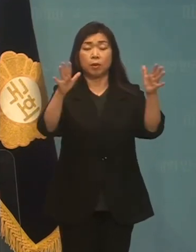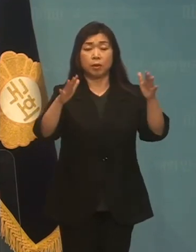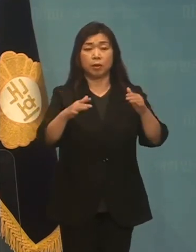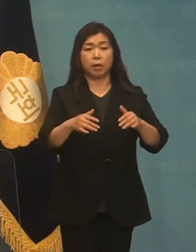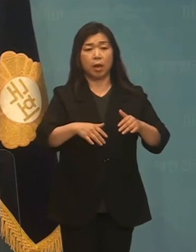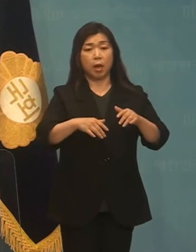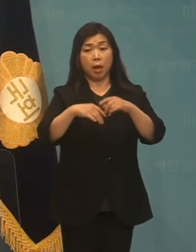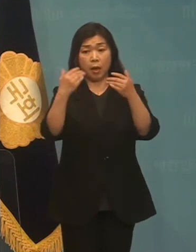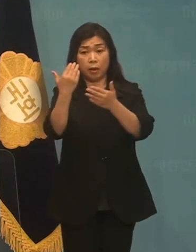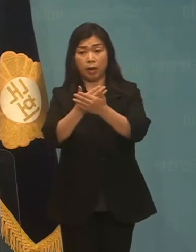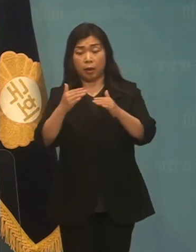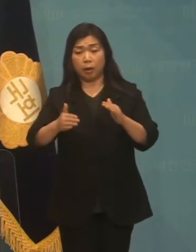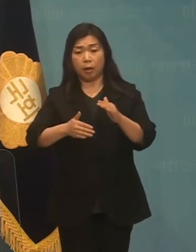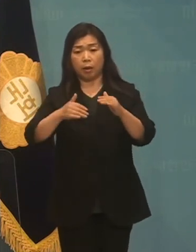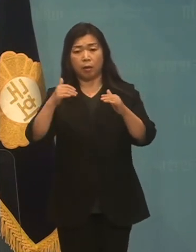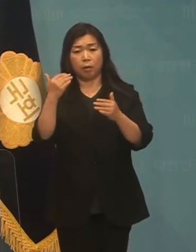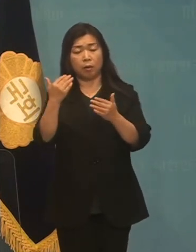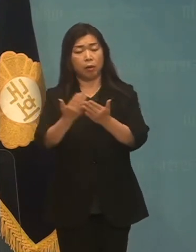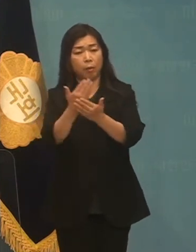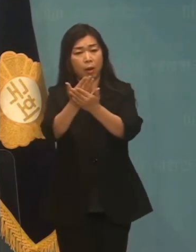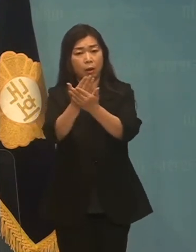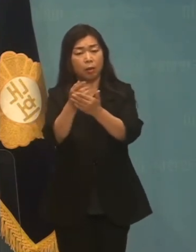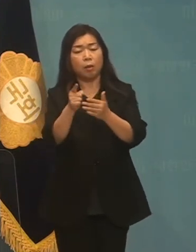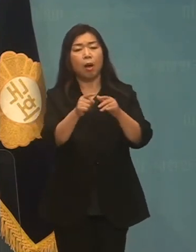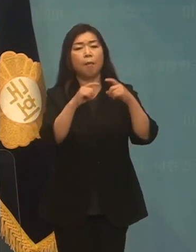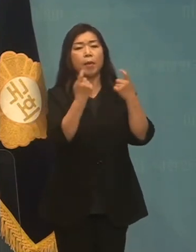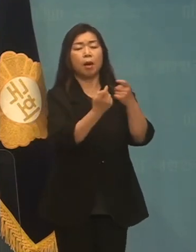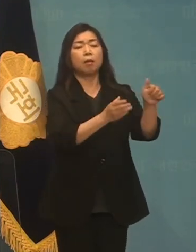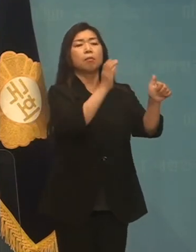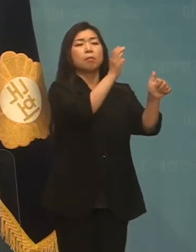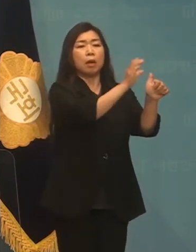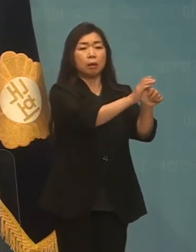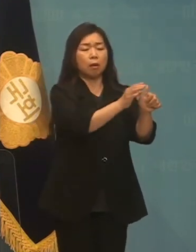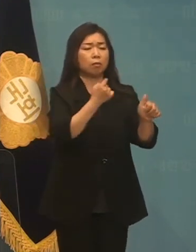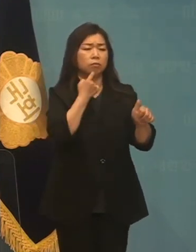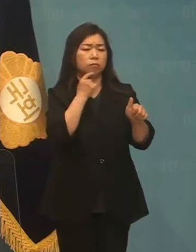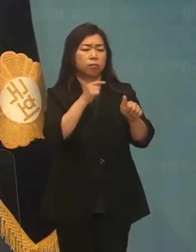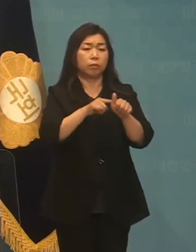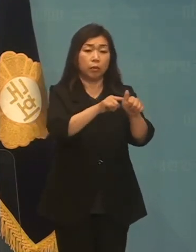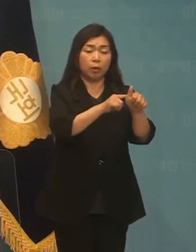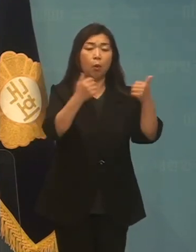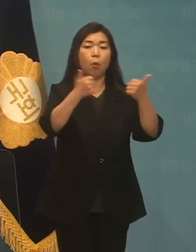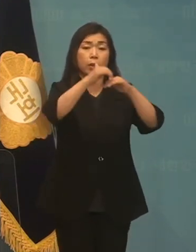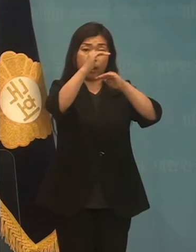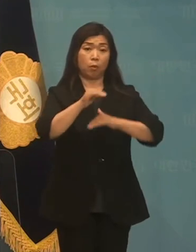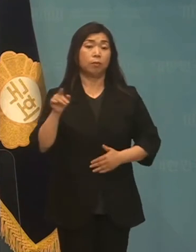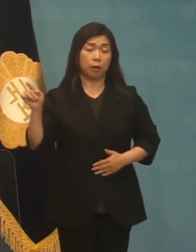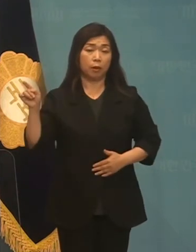개발을 민간에 넘기라고 요구했던 회의록입니다.